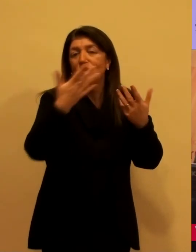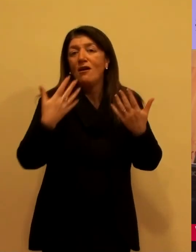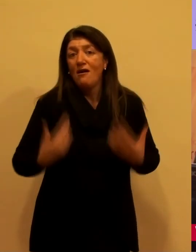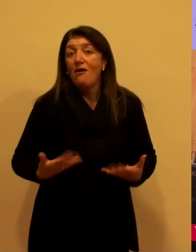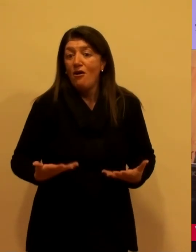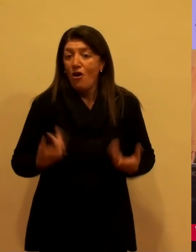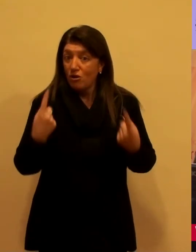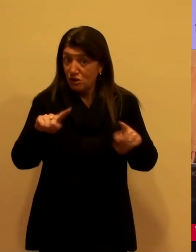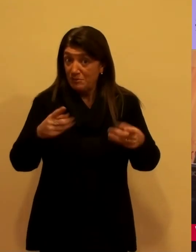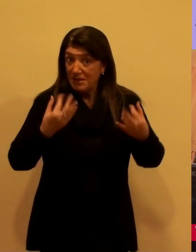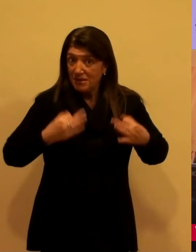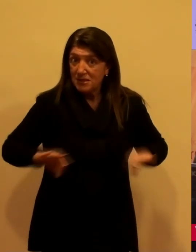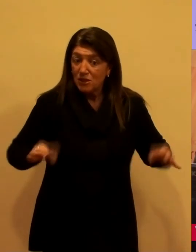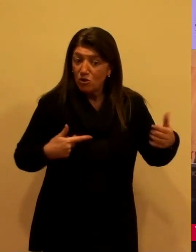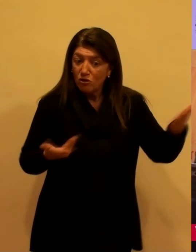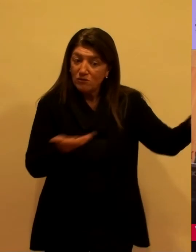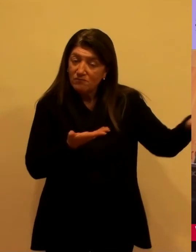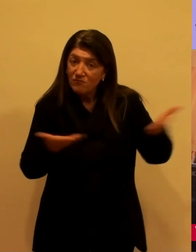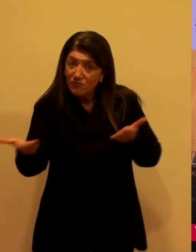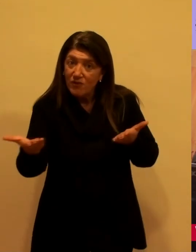erano invitati